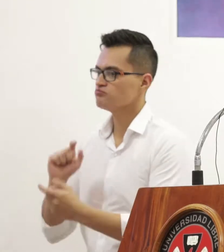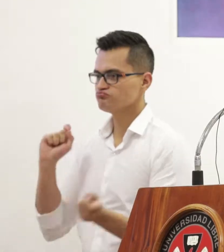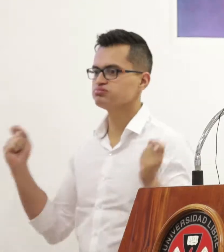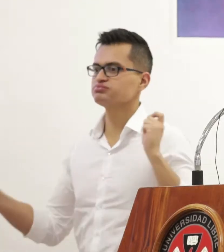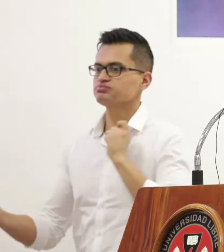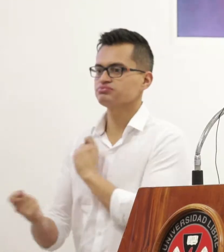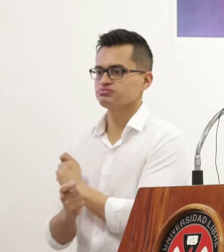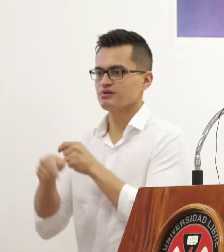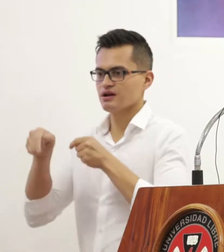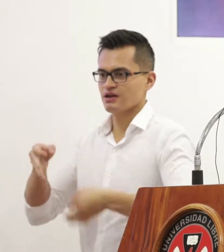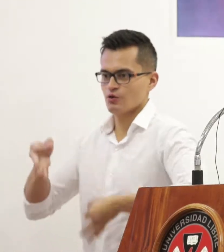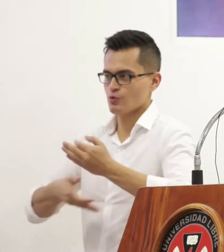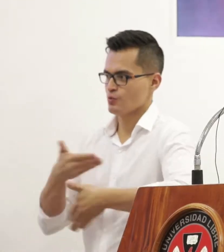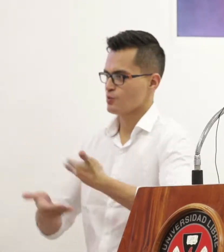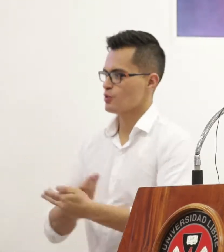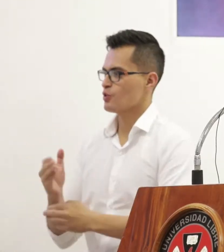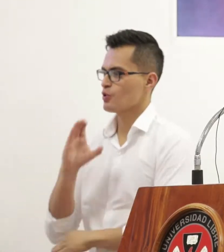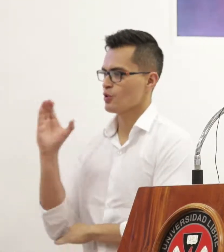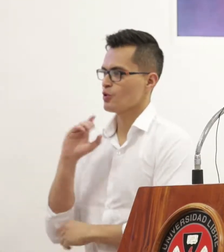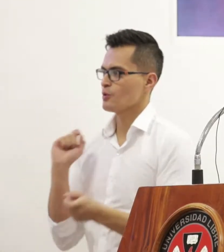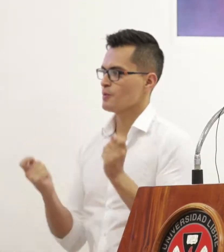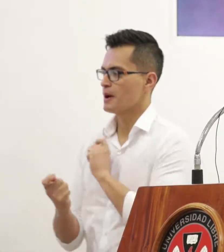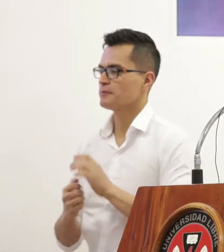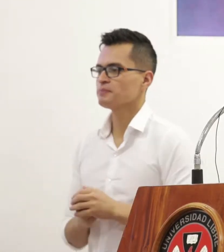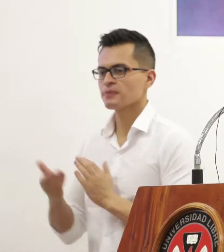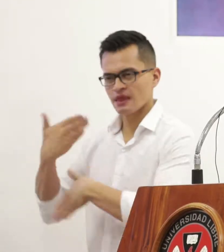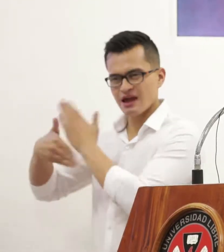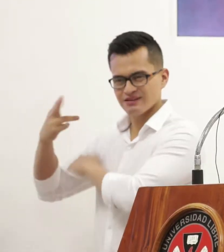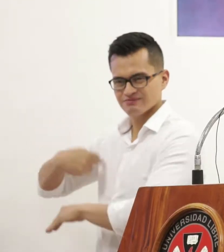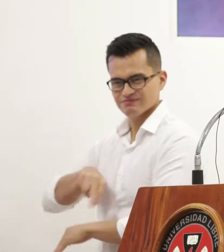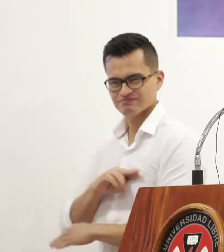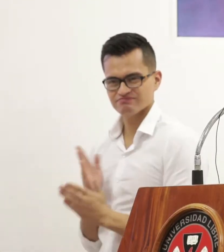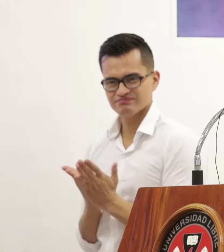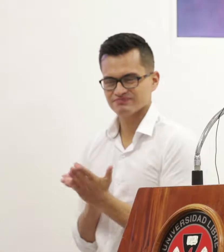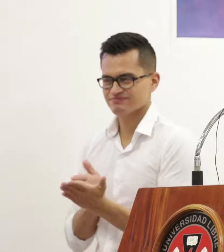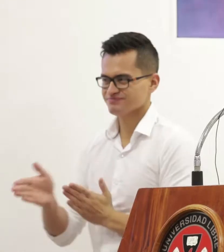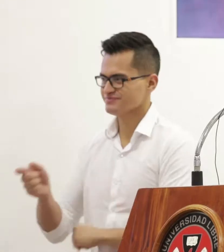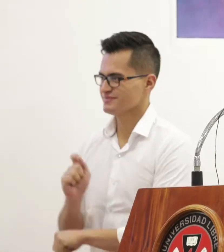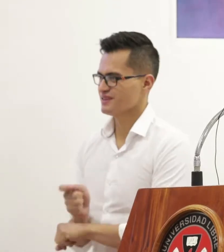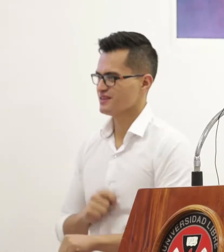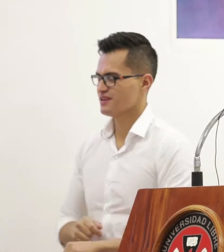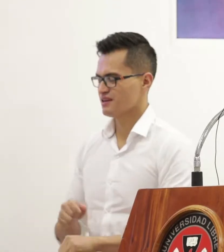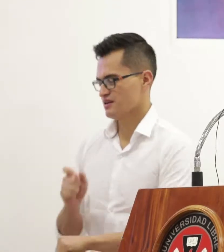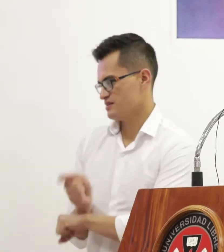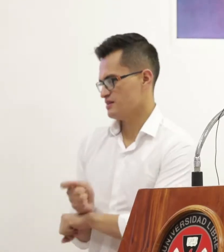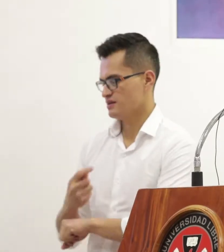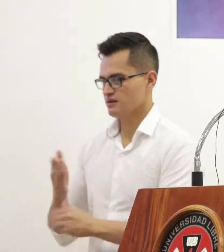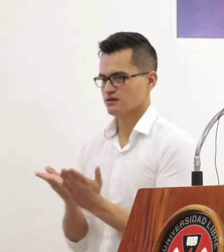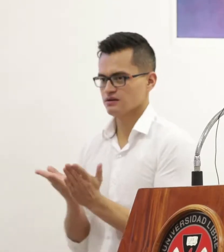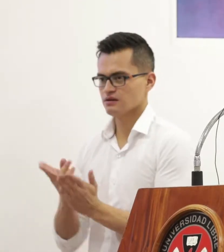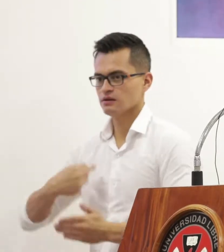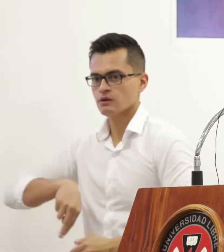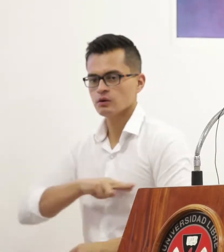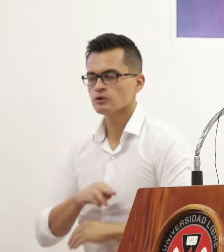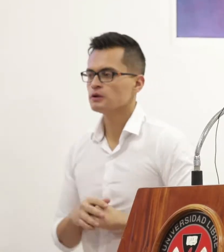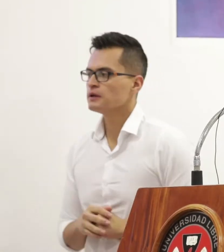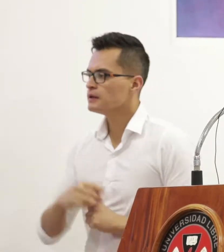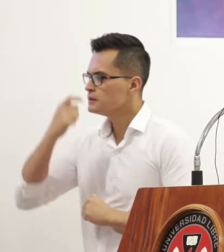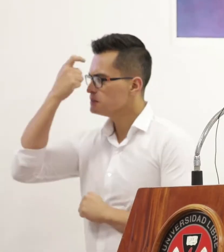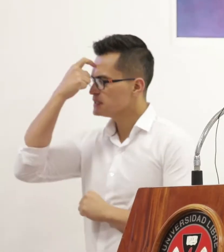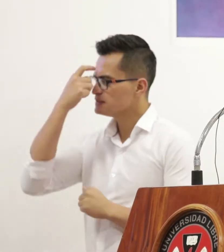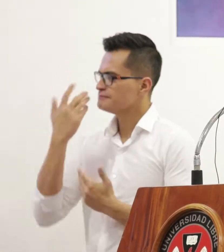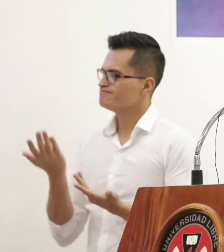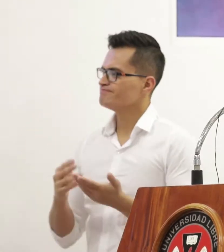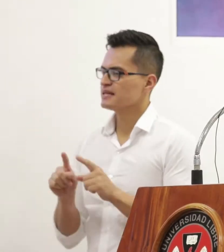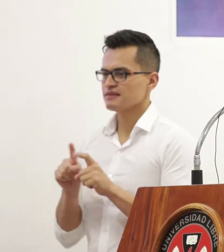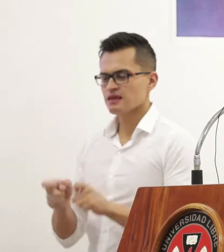realidad jurídica de este país. A nosotros nos tocó como abogados un derecho fundado